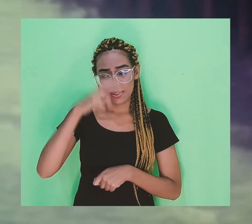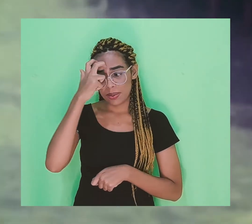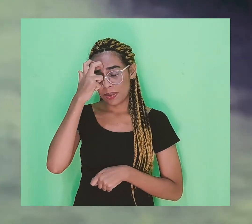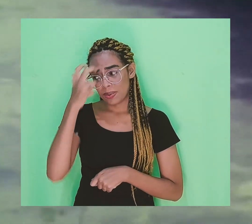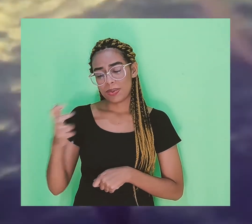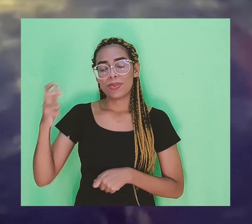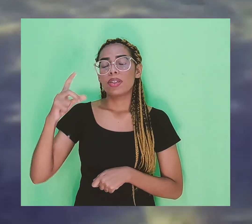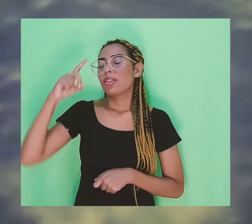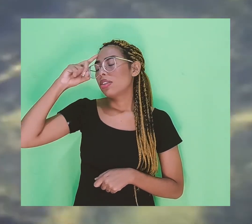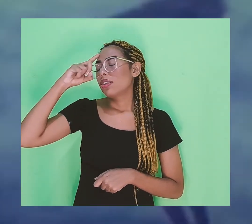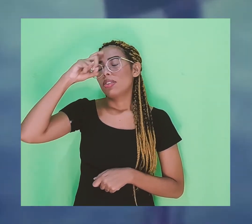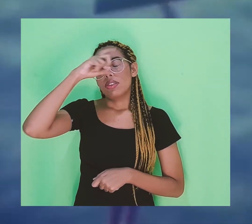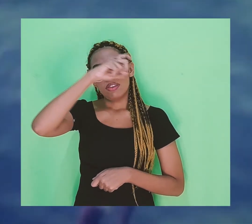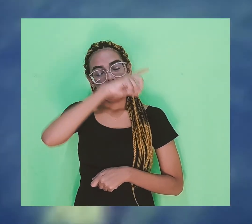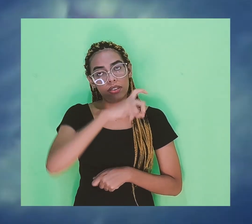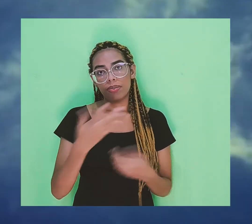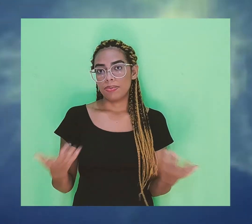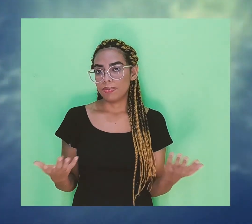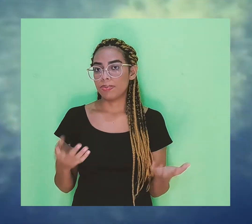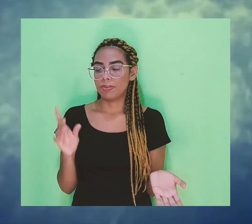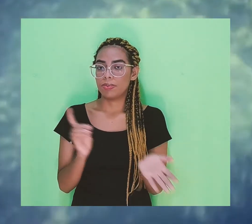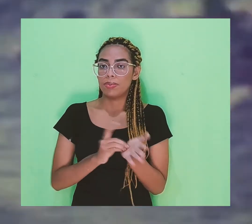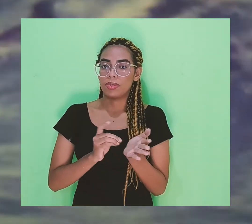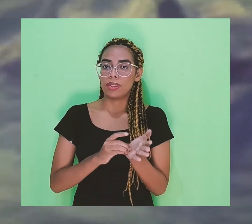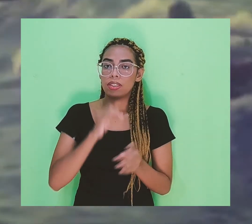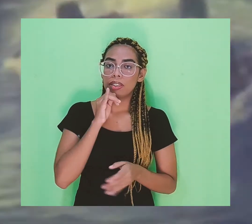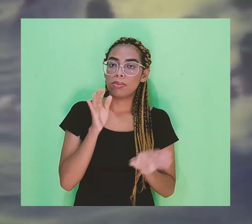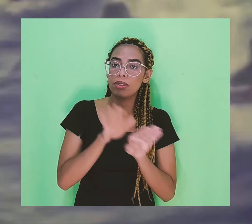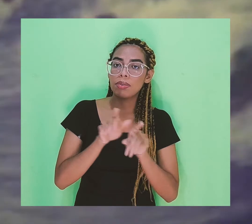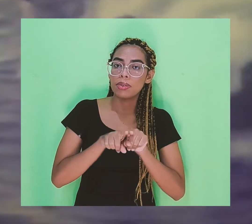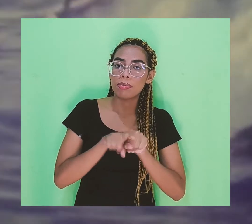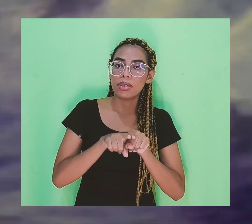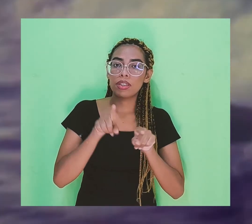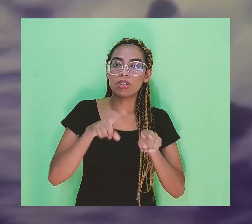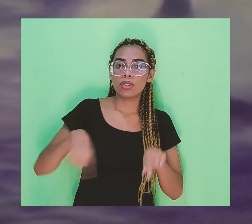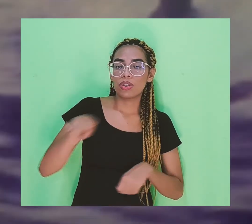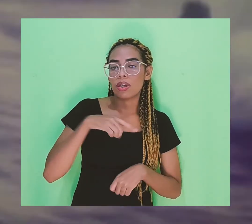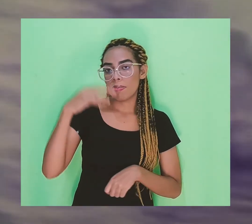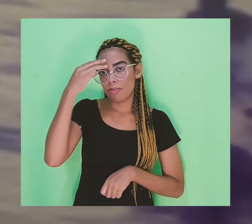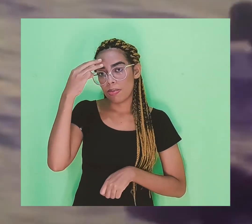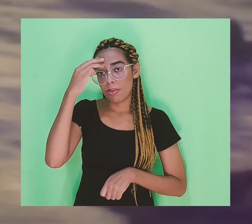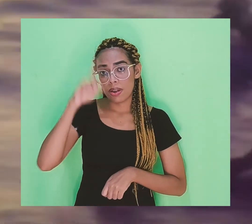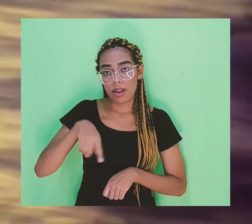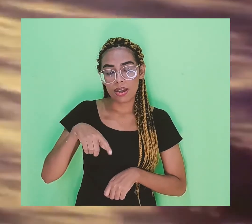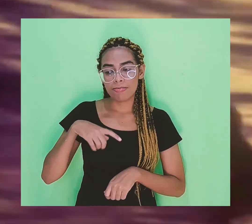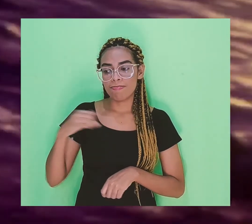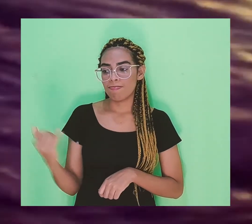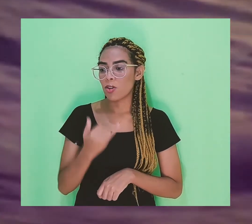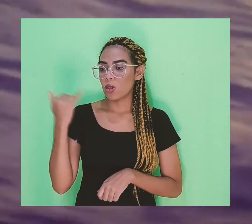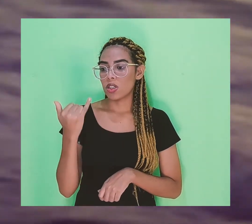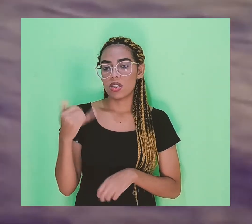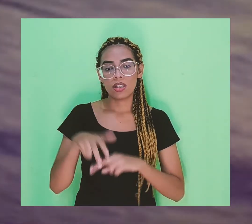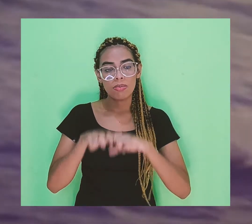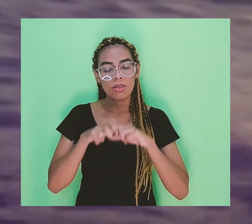muito complicado. Espaços de memória que a gente constrói que são importantes, sabe? A gente tá atento, sabe? E o CMP fazendo podcast, a